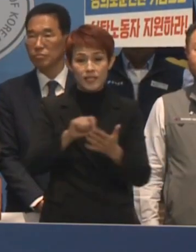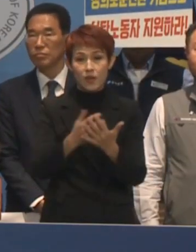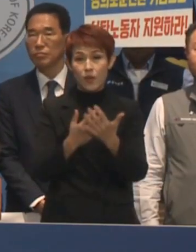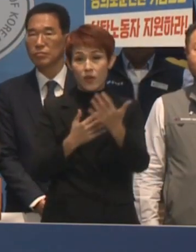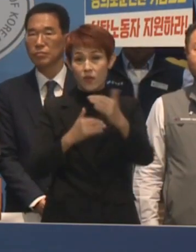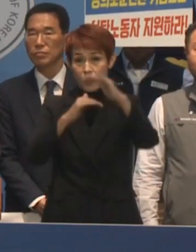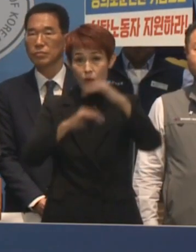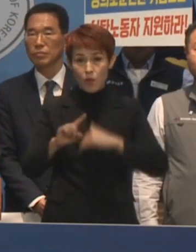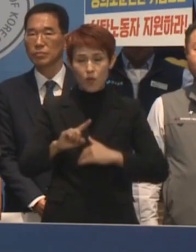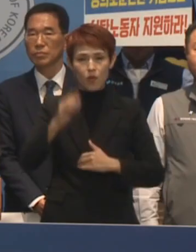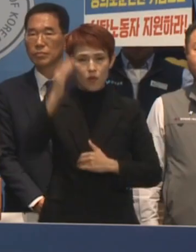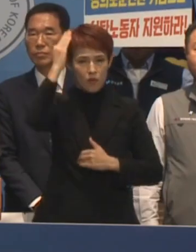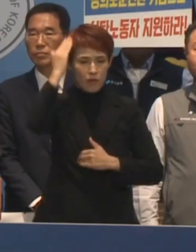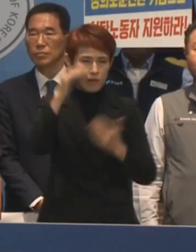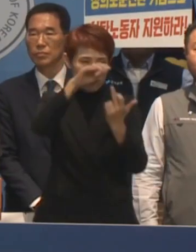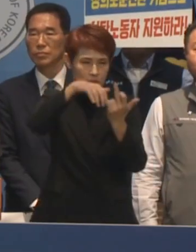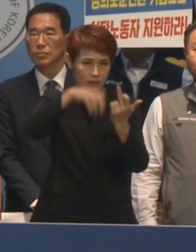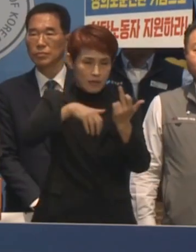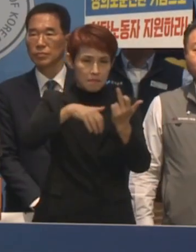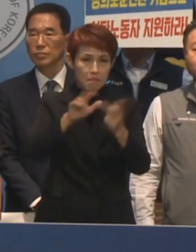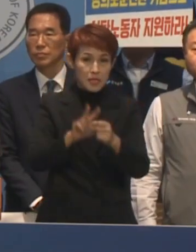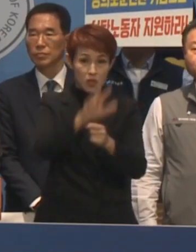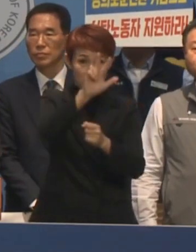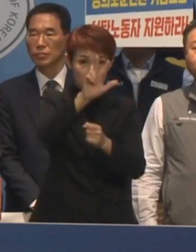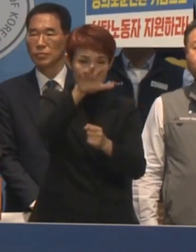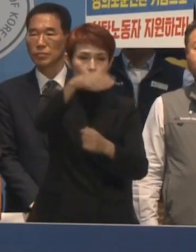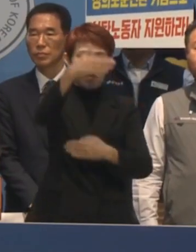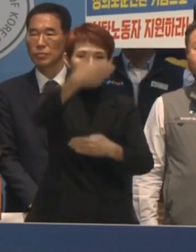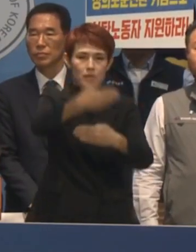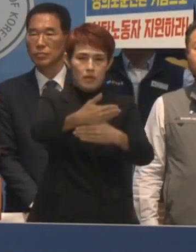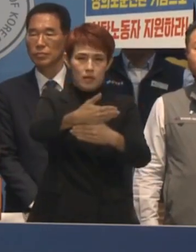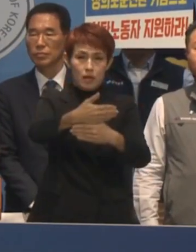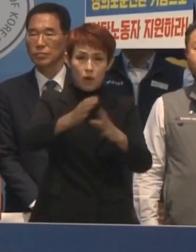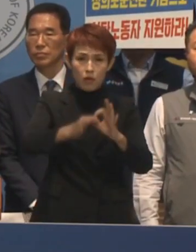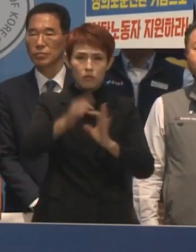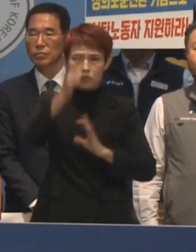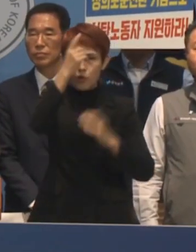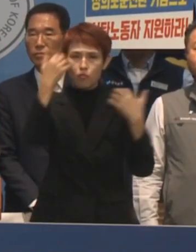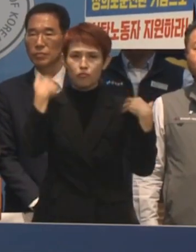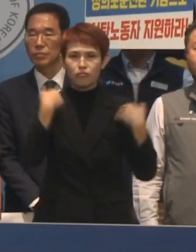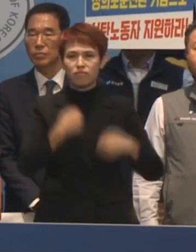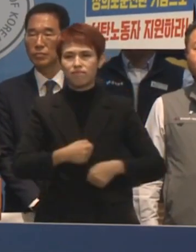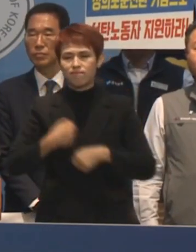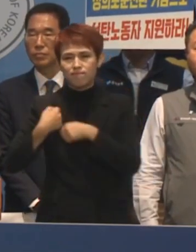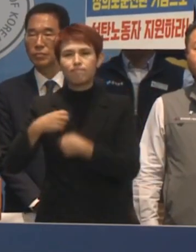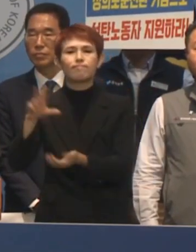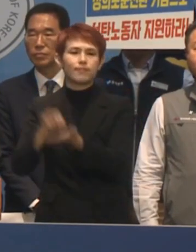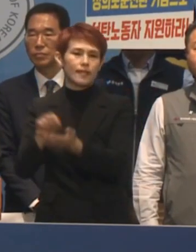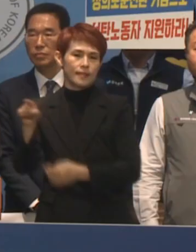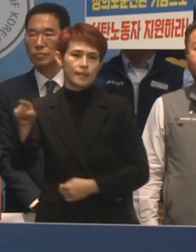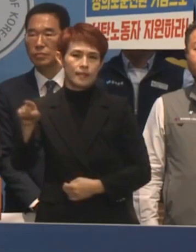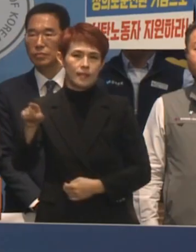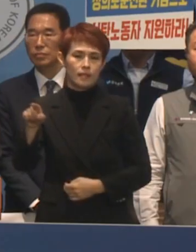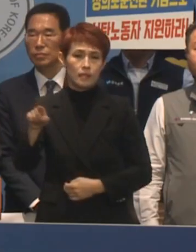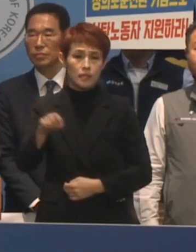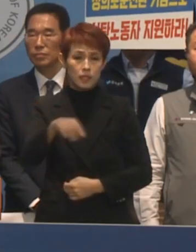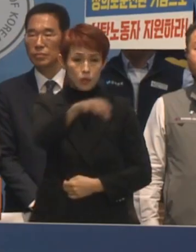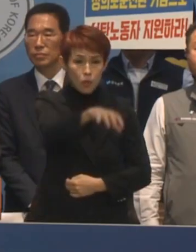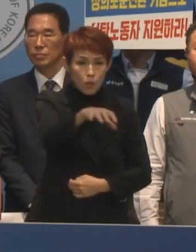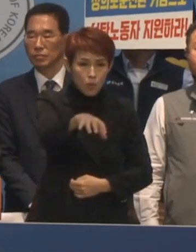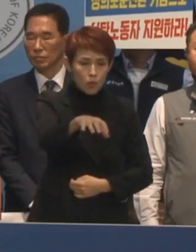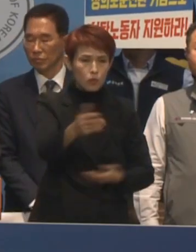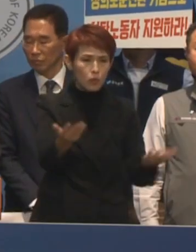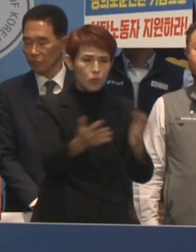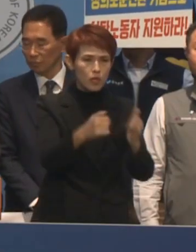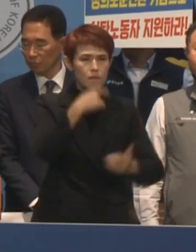기자회견은 석탄화력발전소 폐쇄와 관련하여 정부의 미흡한 대책으로 인한 해당 지역과